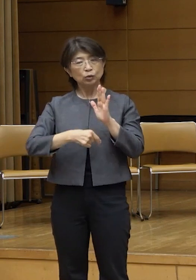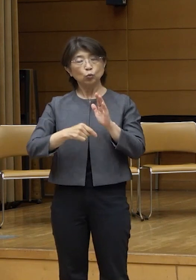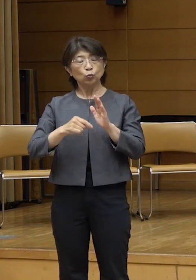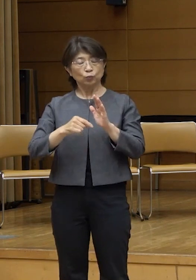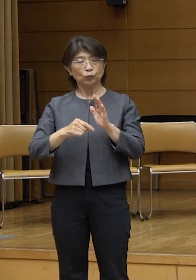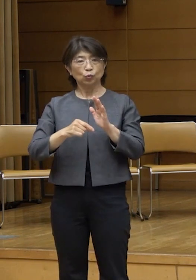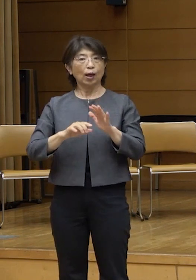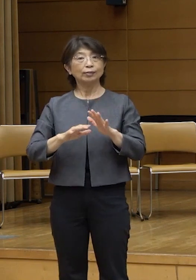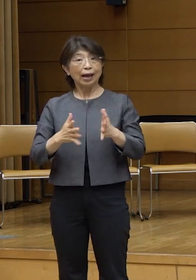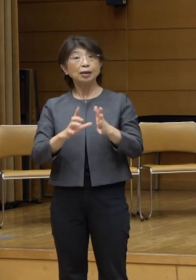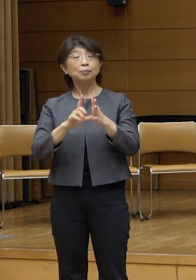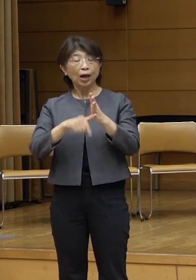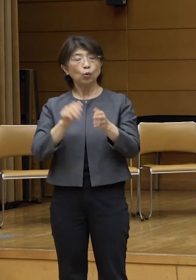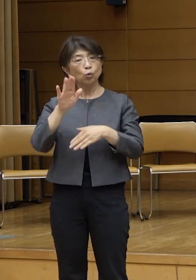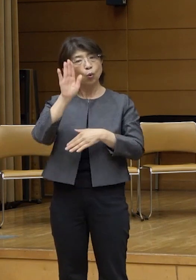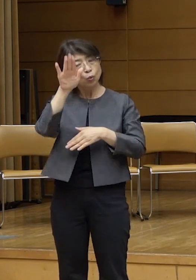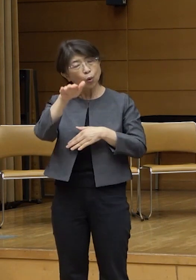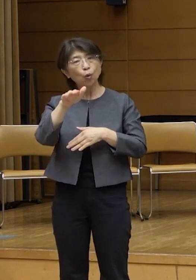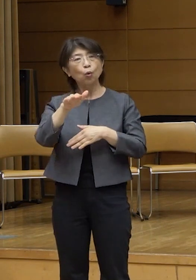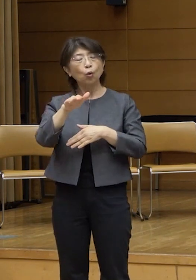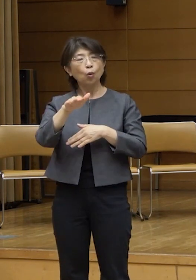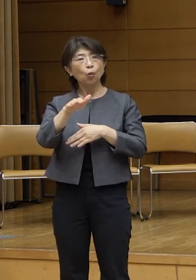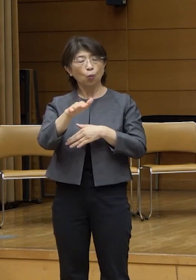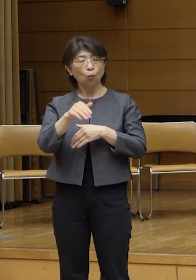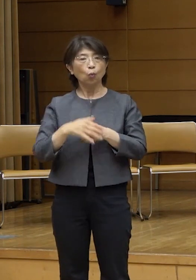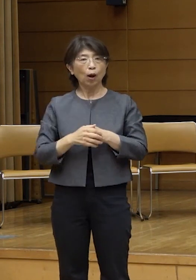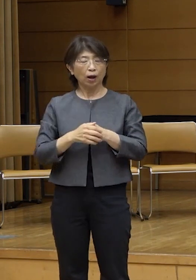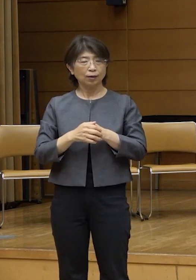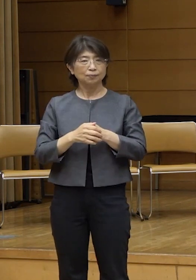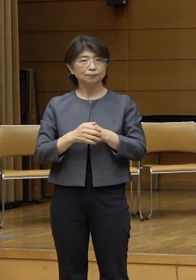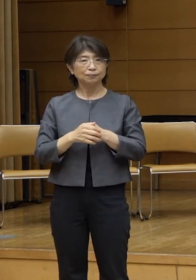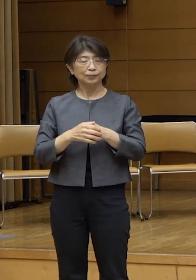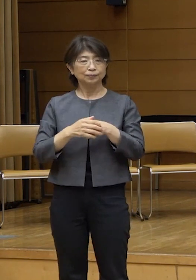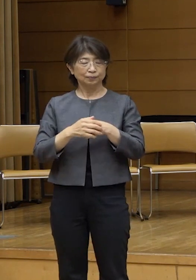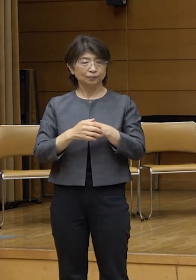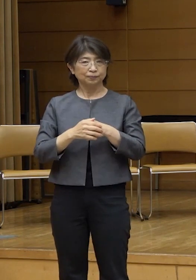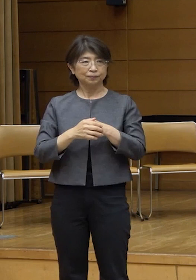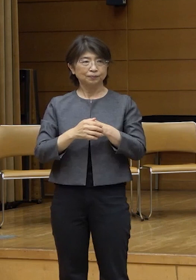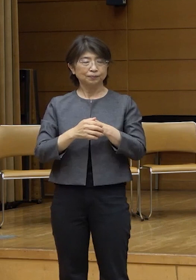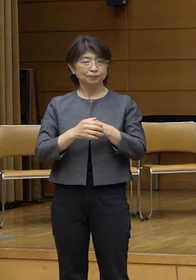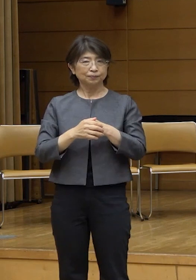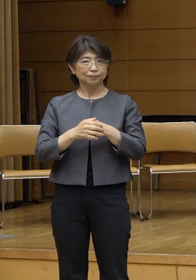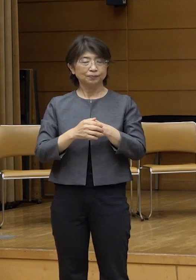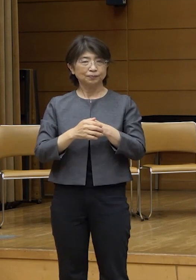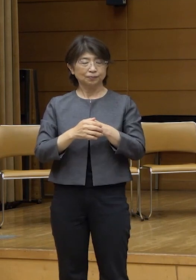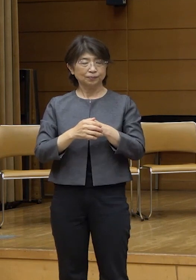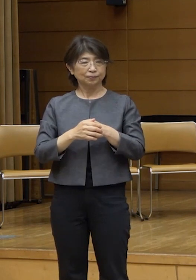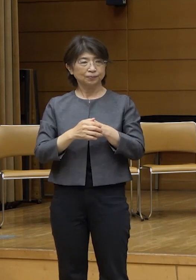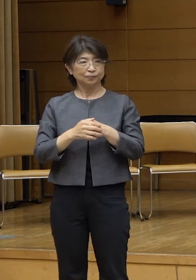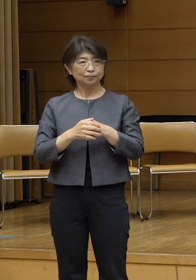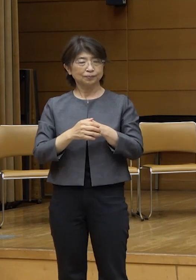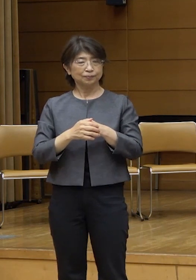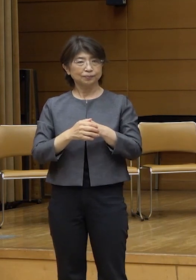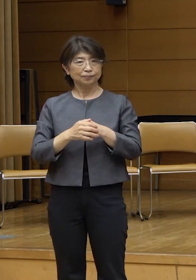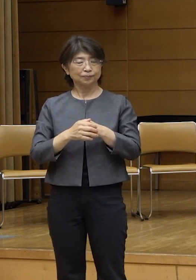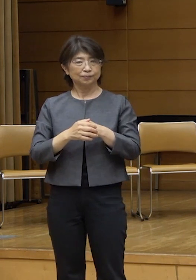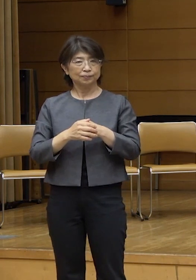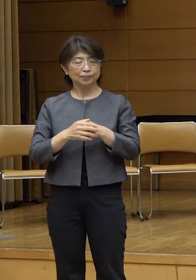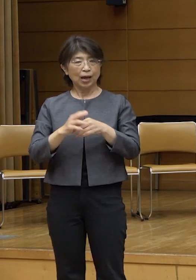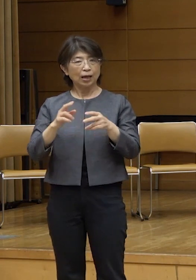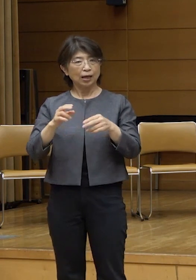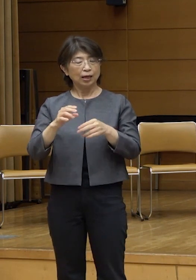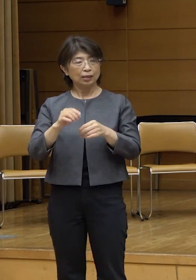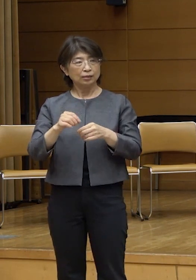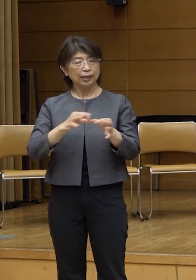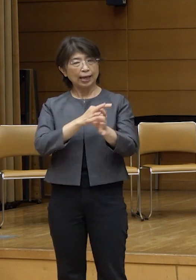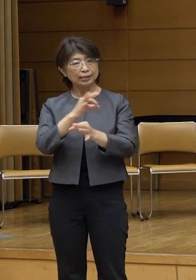ないということで、これからも、続かない方がいいんですけれども、これからも断るたびに先生方にお願いします。